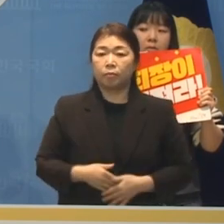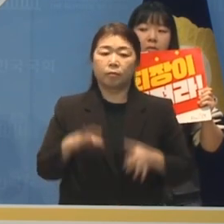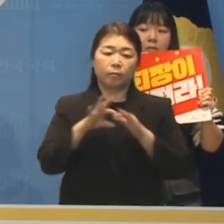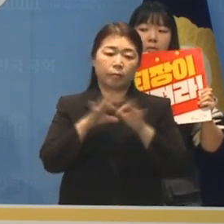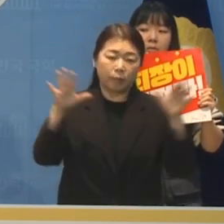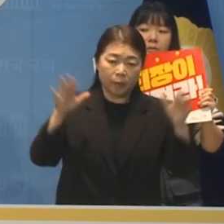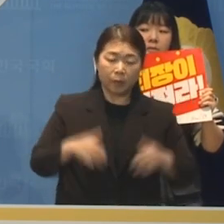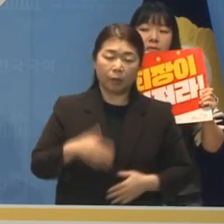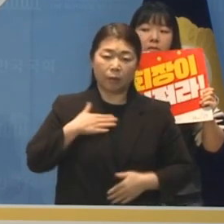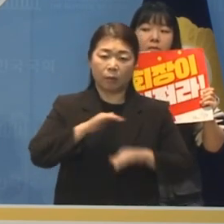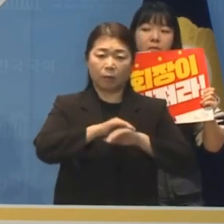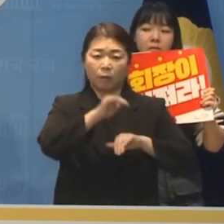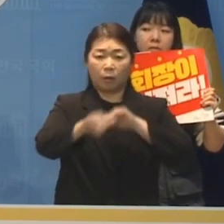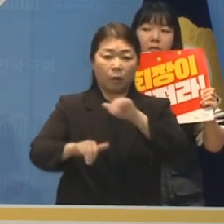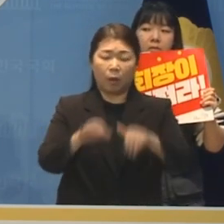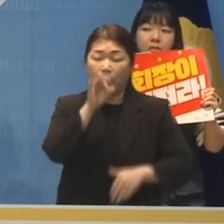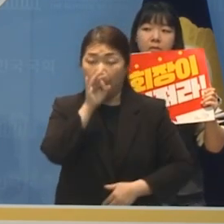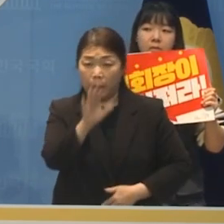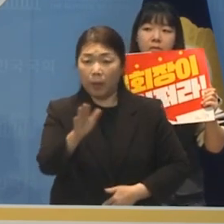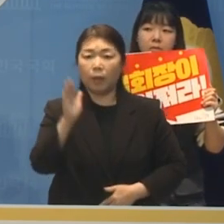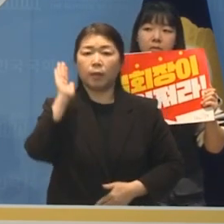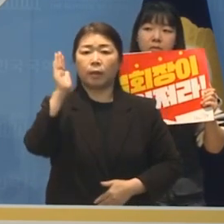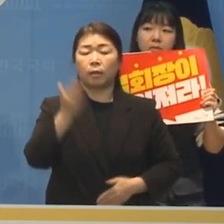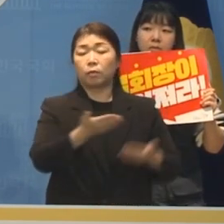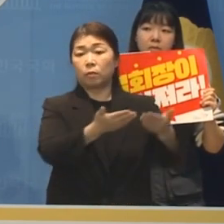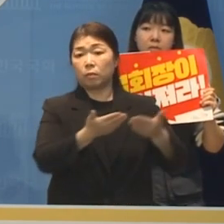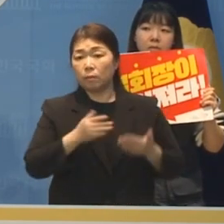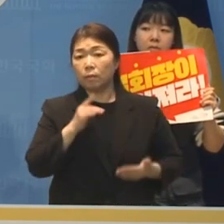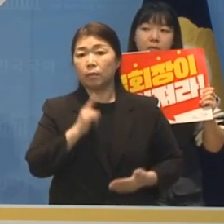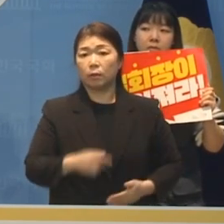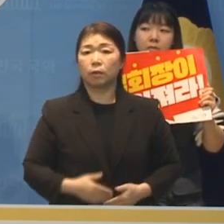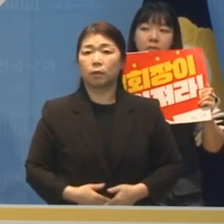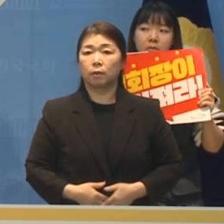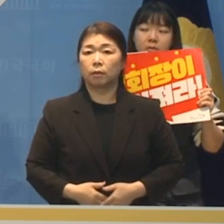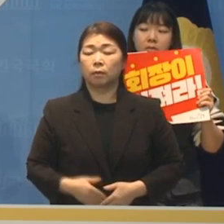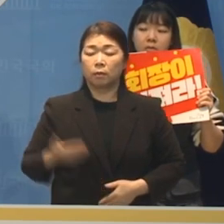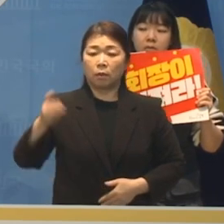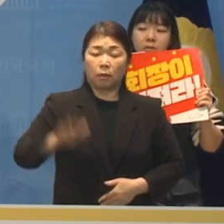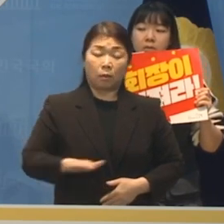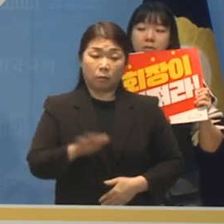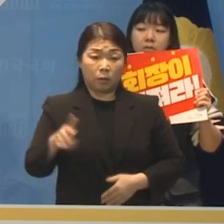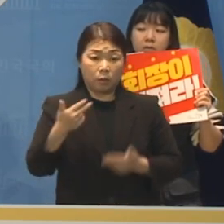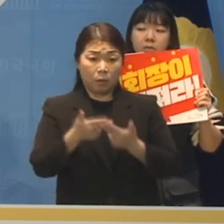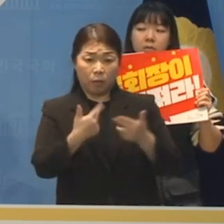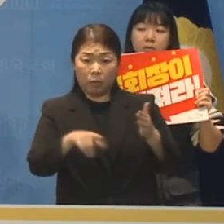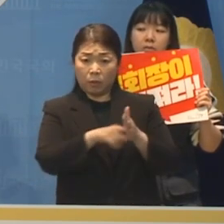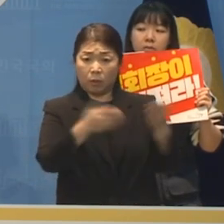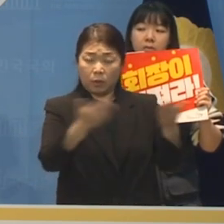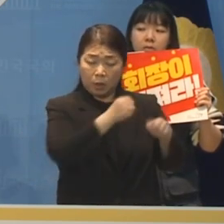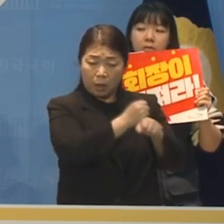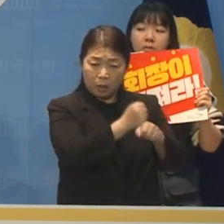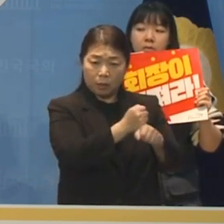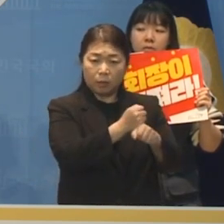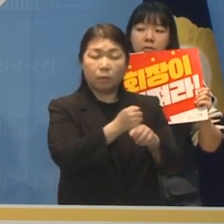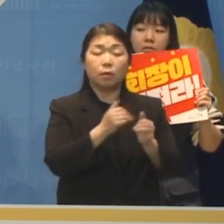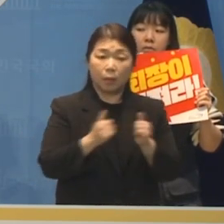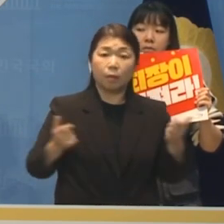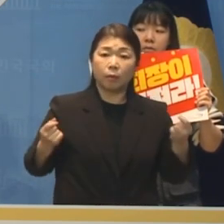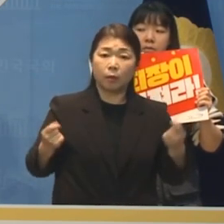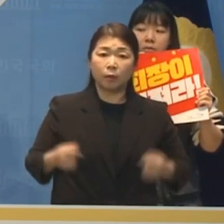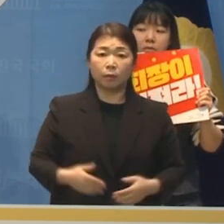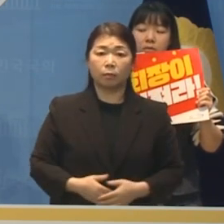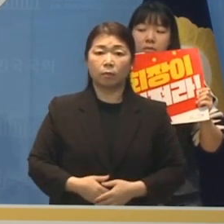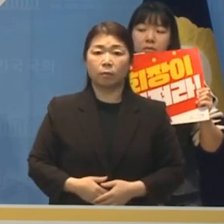자신들이 관여할 바가 아니라고 답변했습니다. 하지만 우리는 협회를 위해 일하는 미화원입니다.